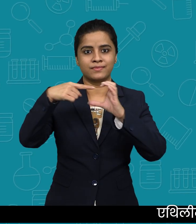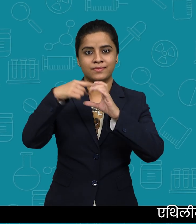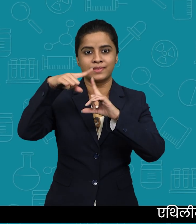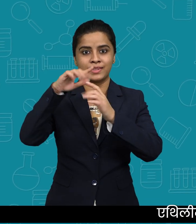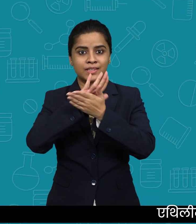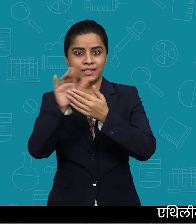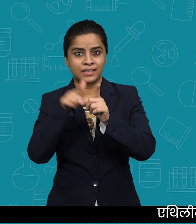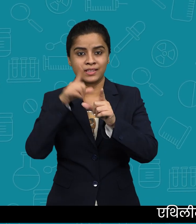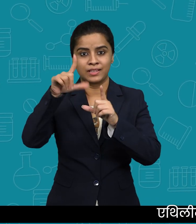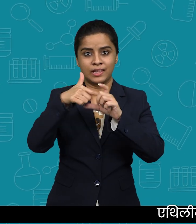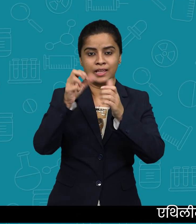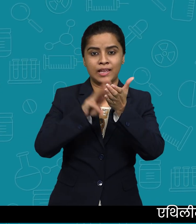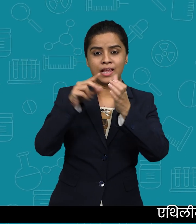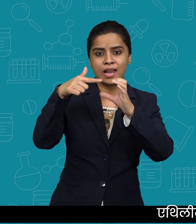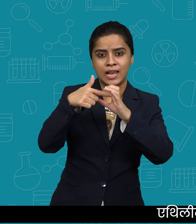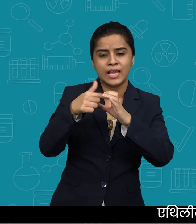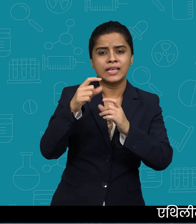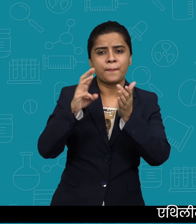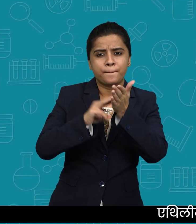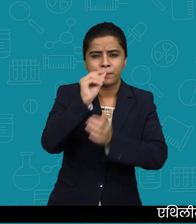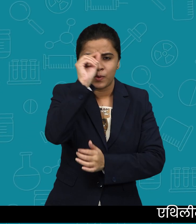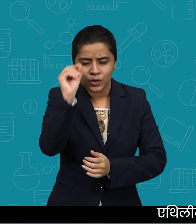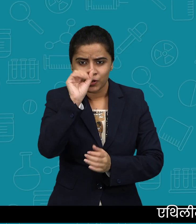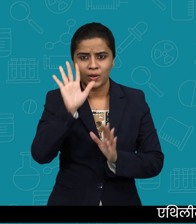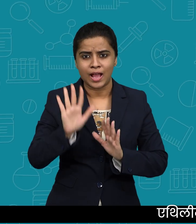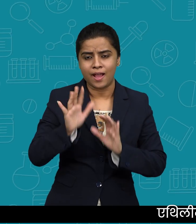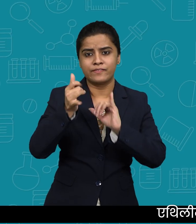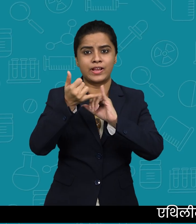एथिलीन अणु sp2 संकरित है।